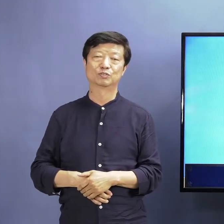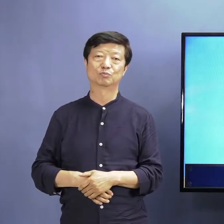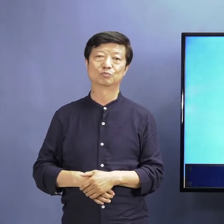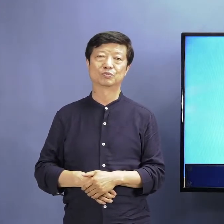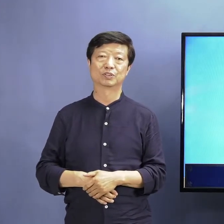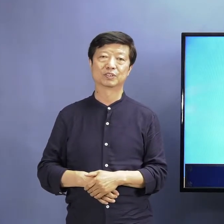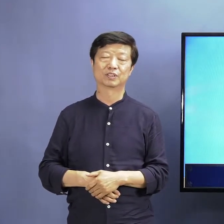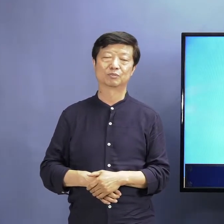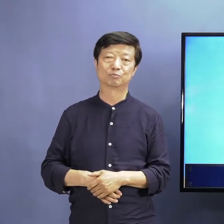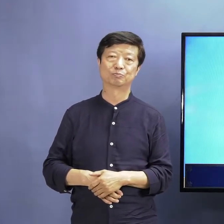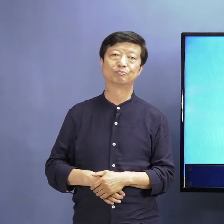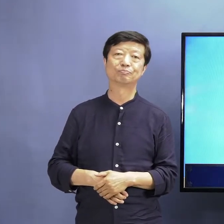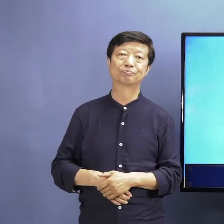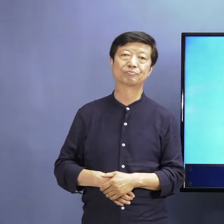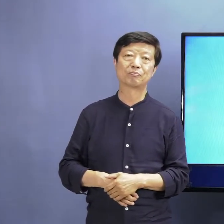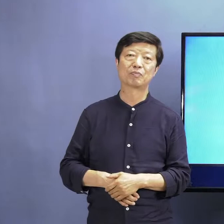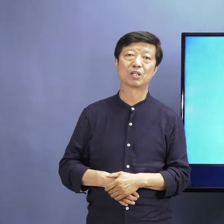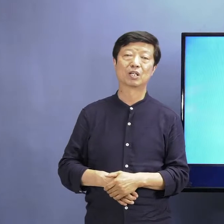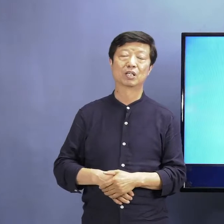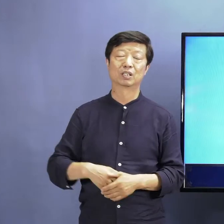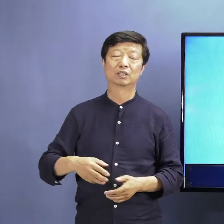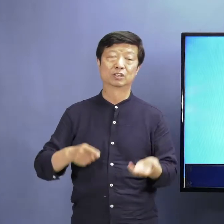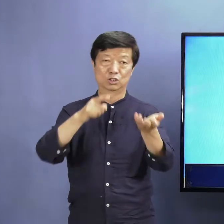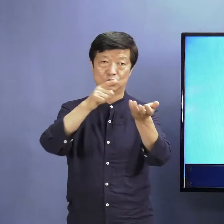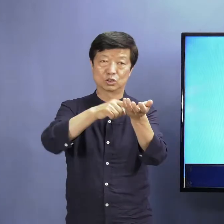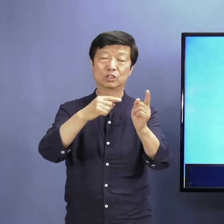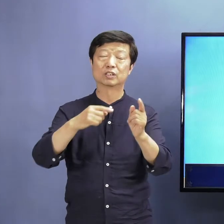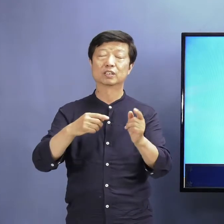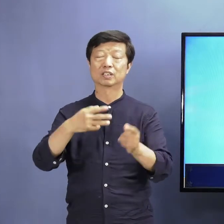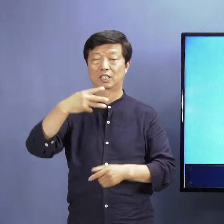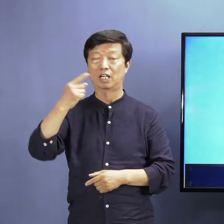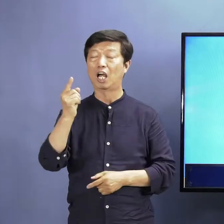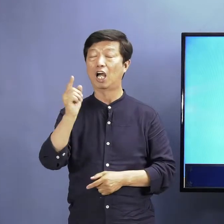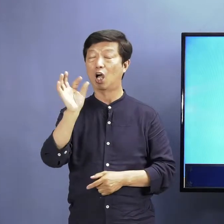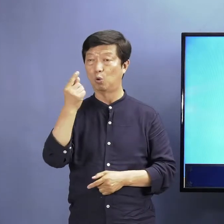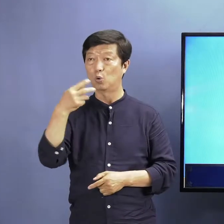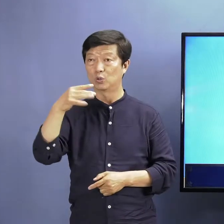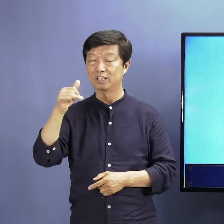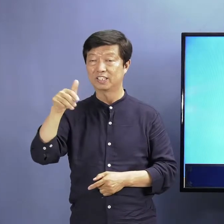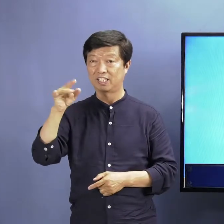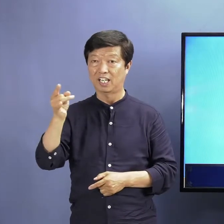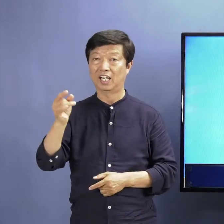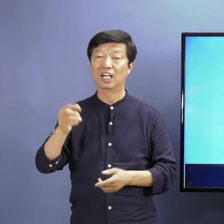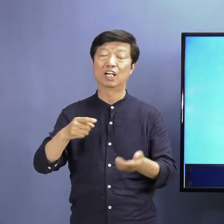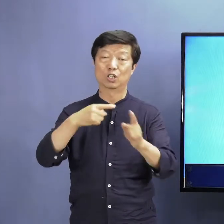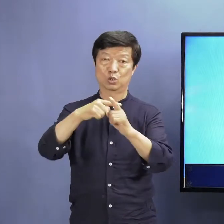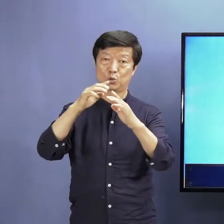어떻게 나타나는지 보겠습니다. 라오디게아 교회에 주신 책망의 말씀을 보면 알 수가 있어요. 우리 알고 있지만